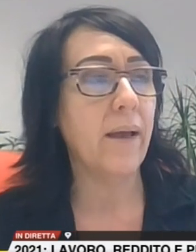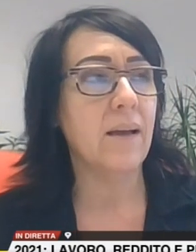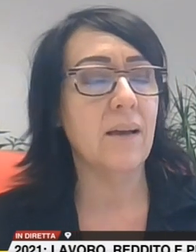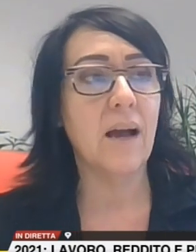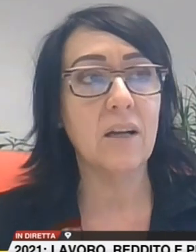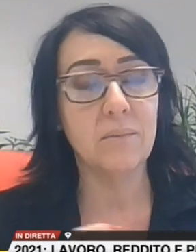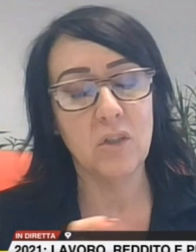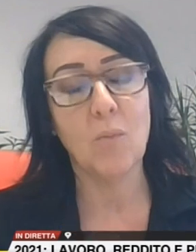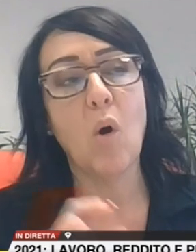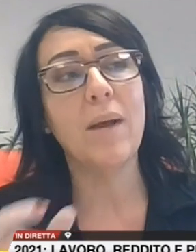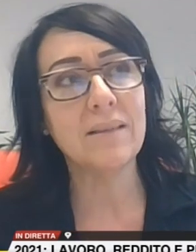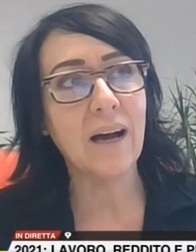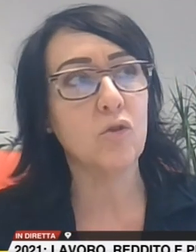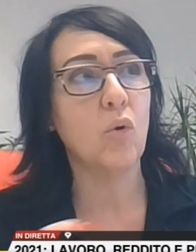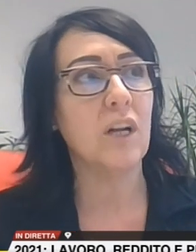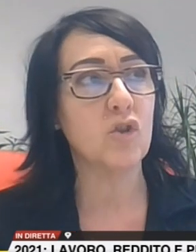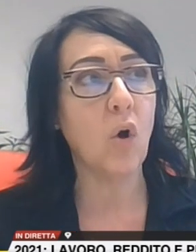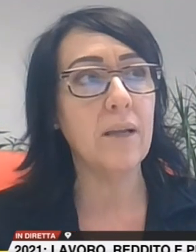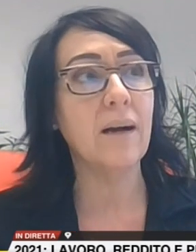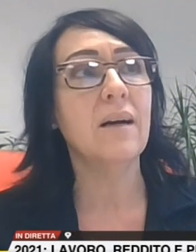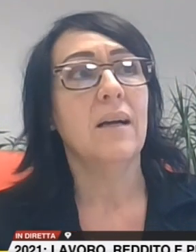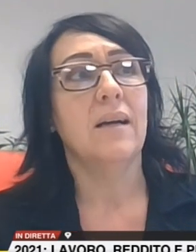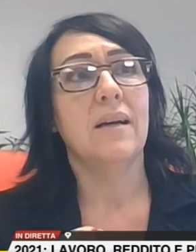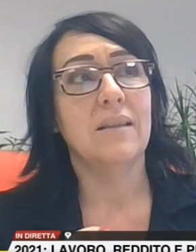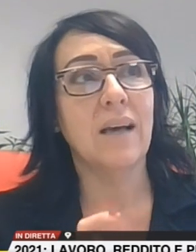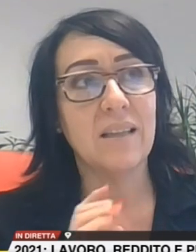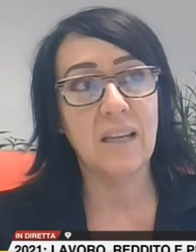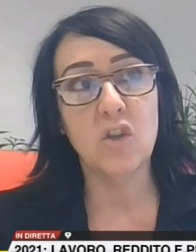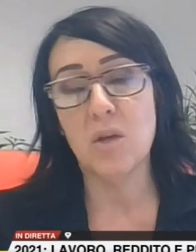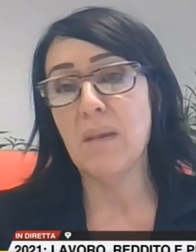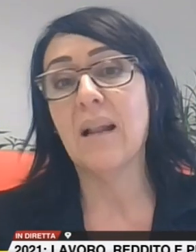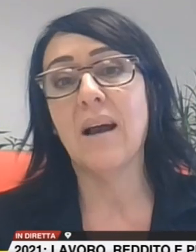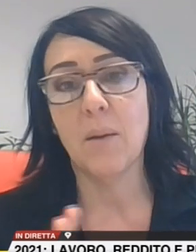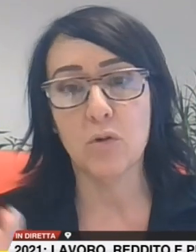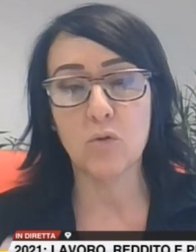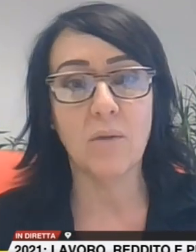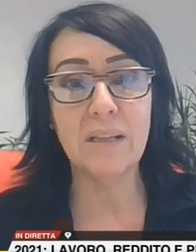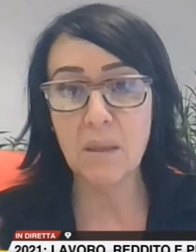comunque diciamo aumentato la soglia da